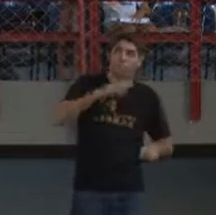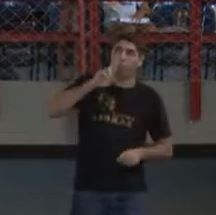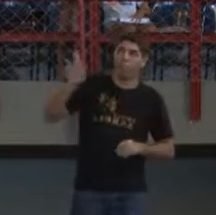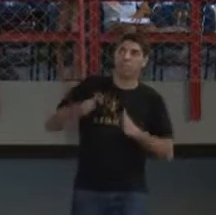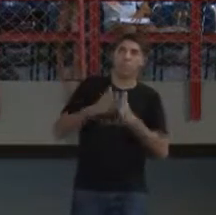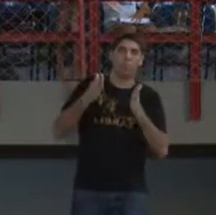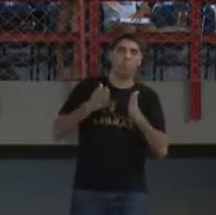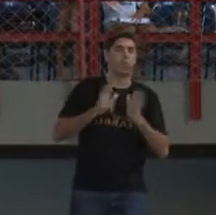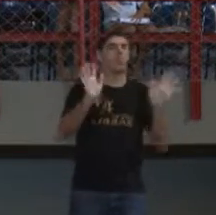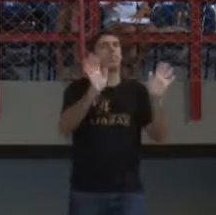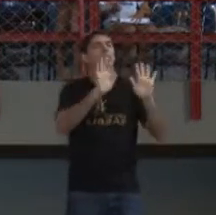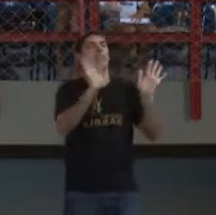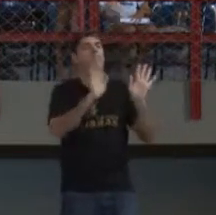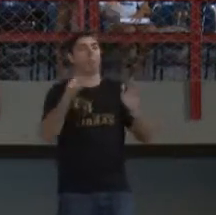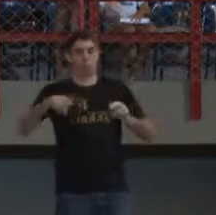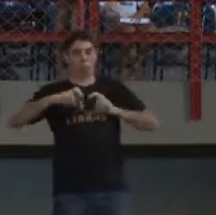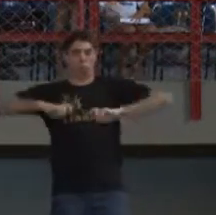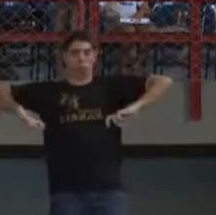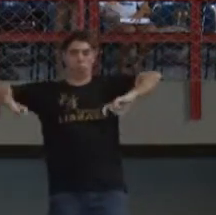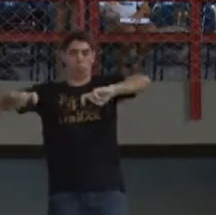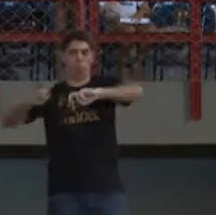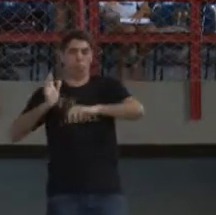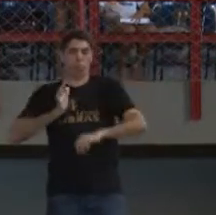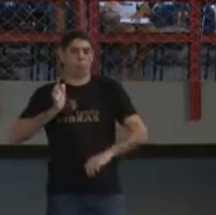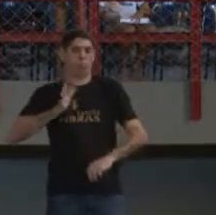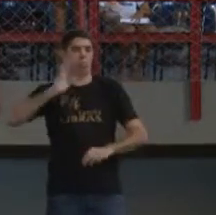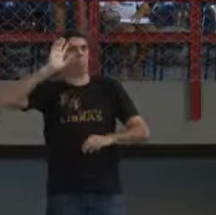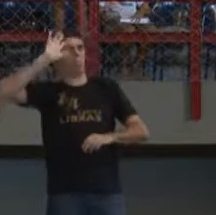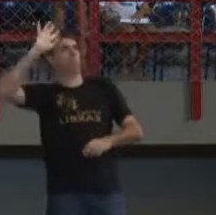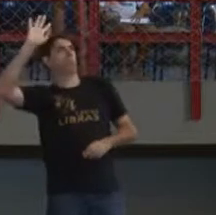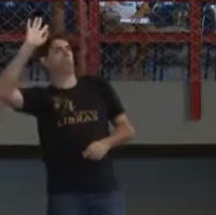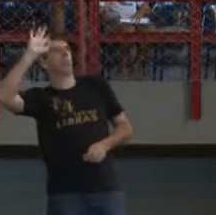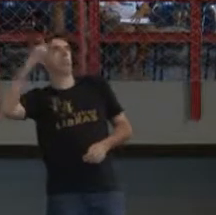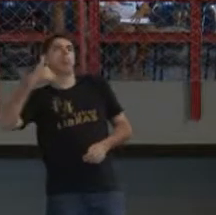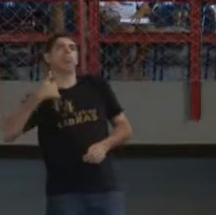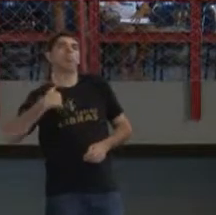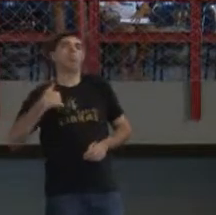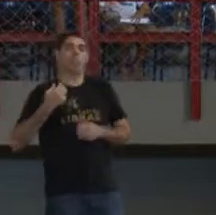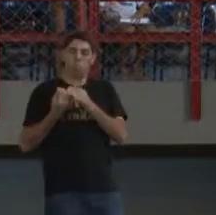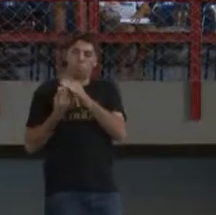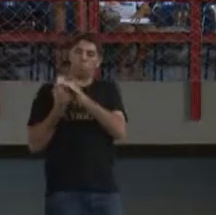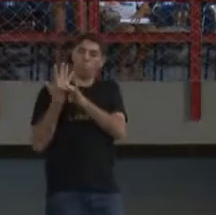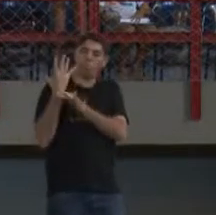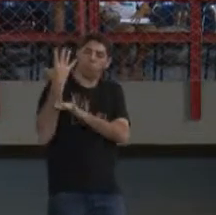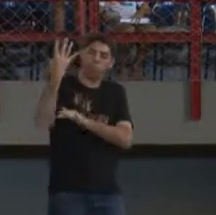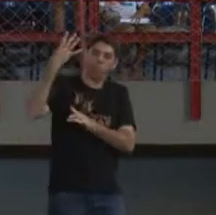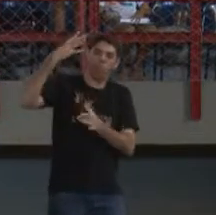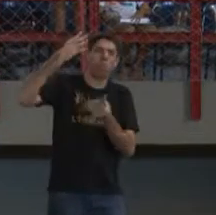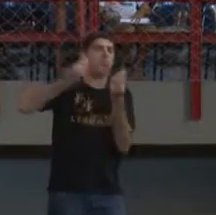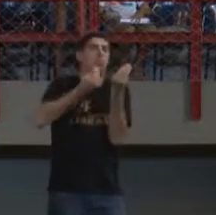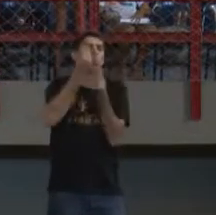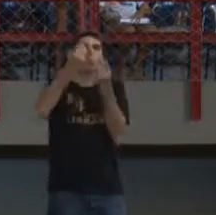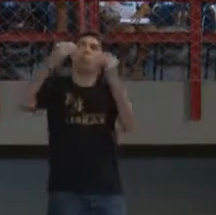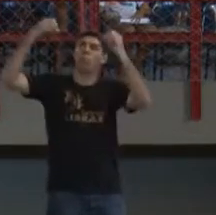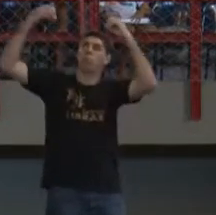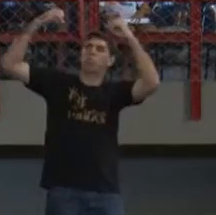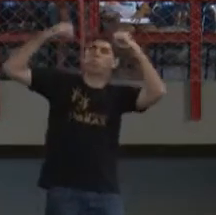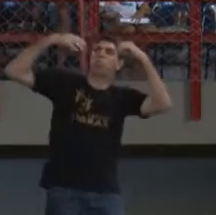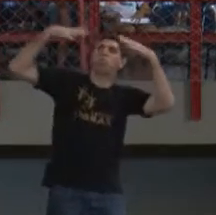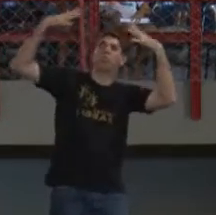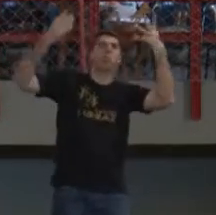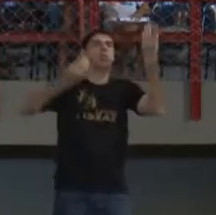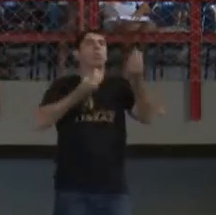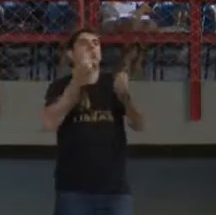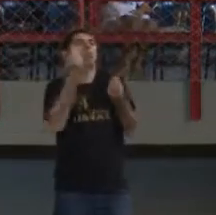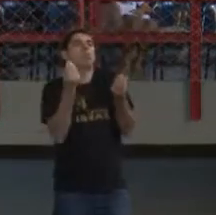tem que questionar de onde você veio, quem você é, de que é feito a matéria. Por que eles faziam essas perguntas? Porque eles não